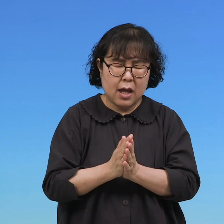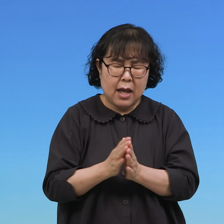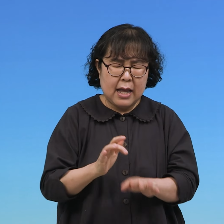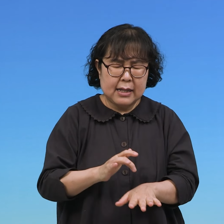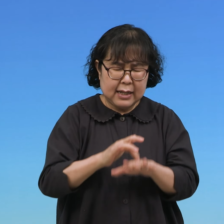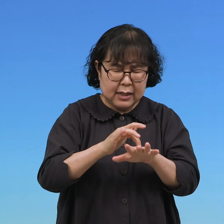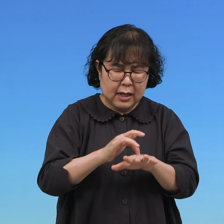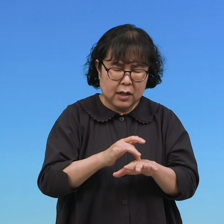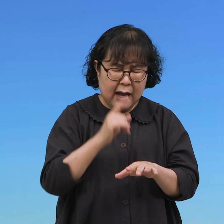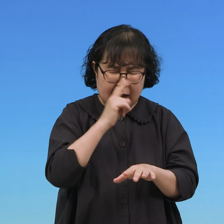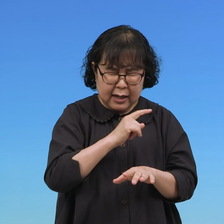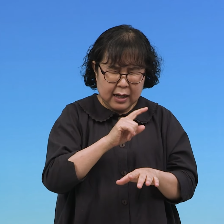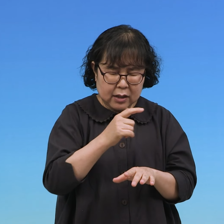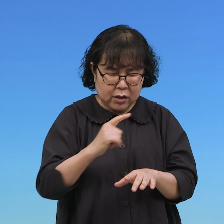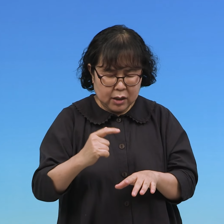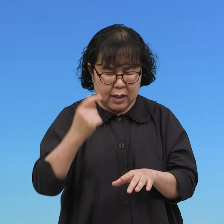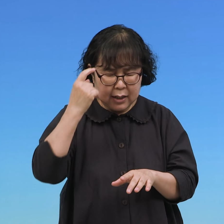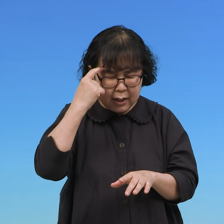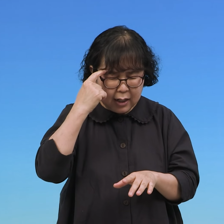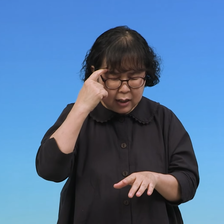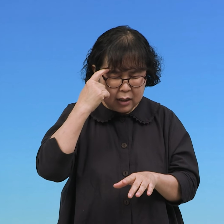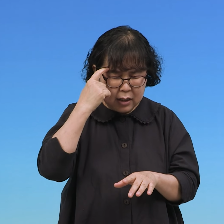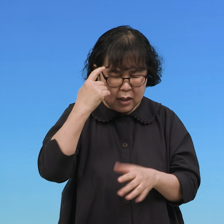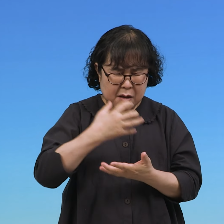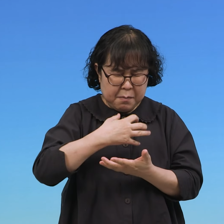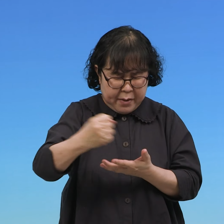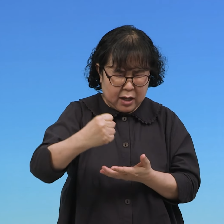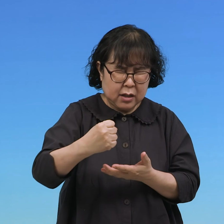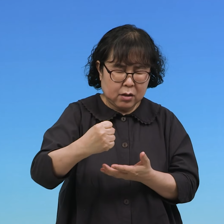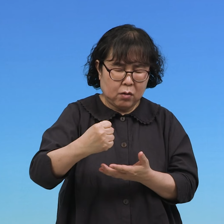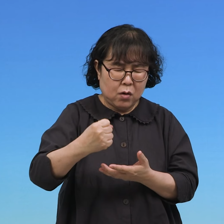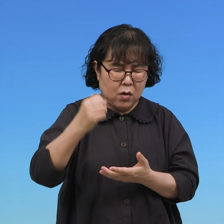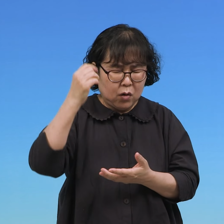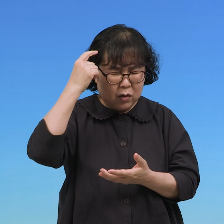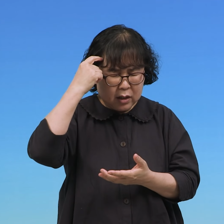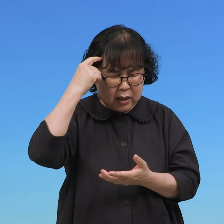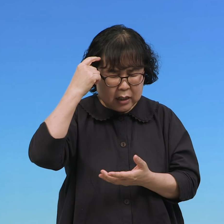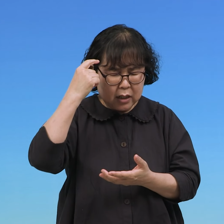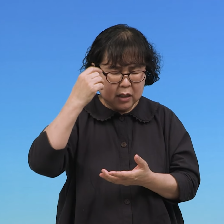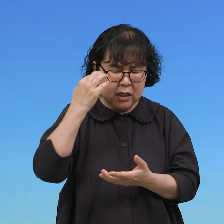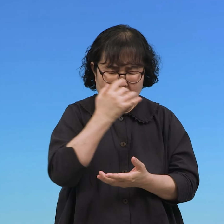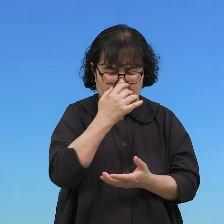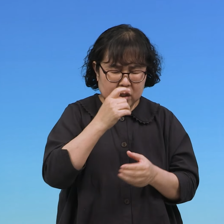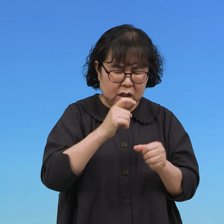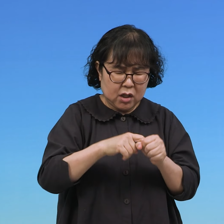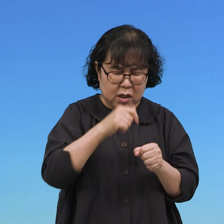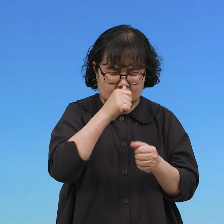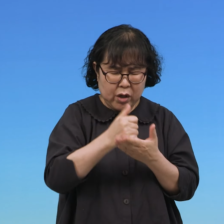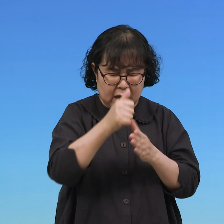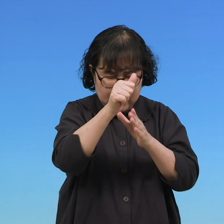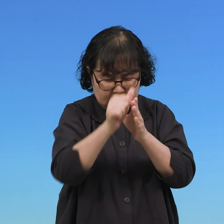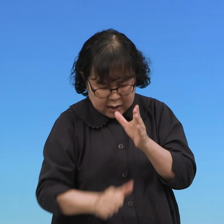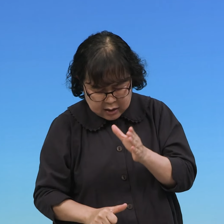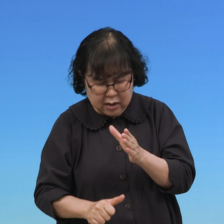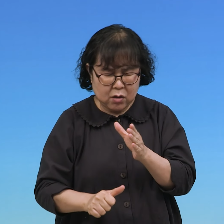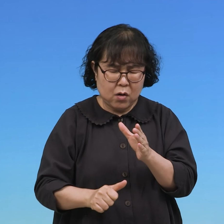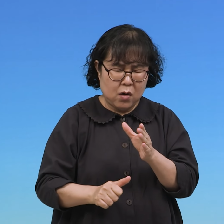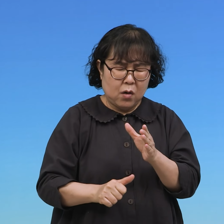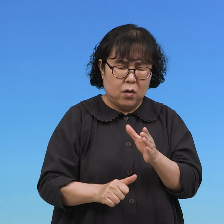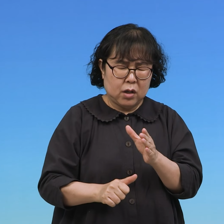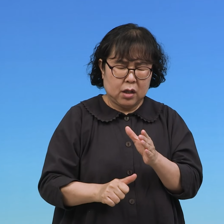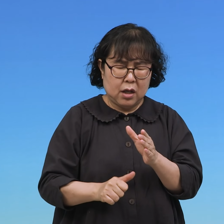아이들의 생각을 사로잡고 가치관을 빼앗아가고 말로 다 할 수 없는 성적인 타락의 길로 인도해 가는 것을